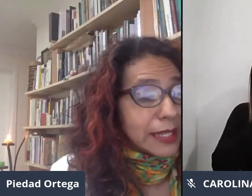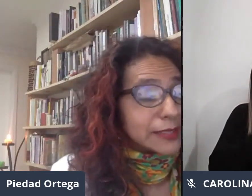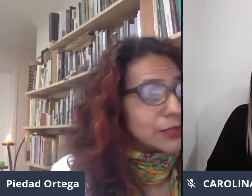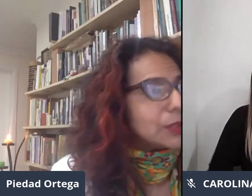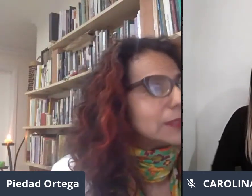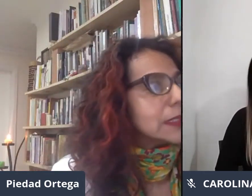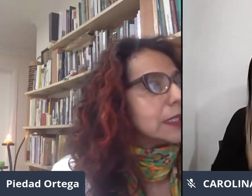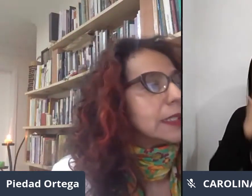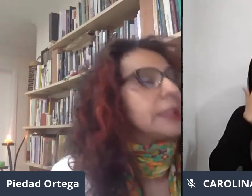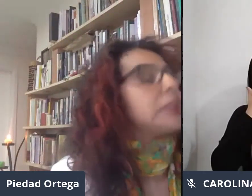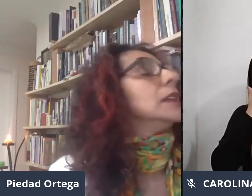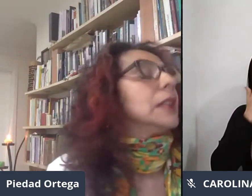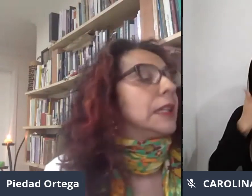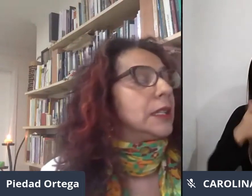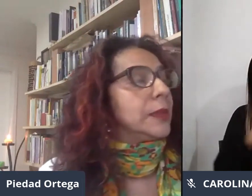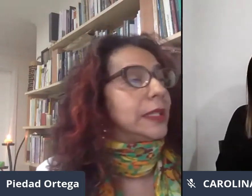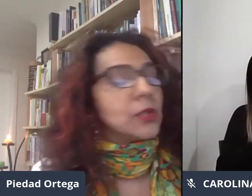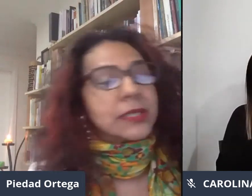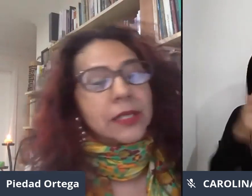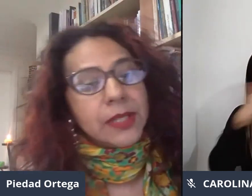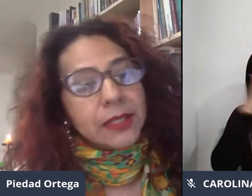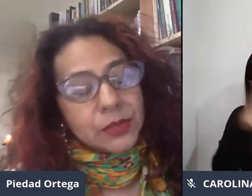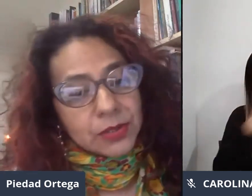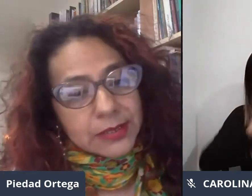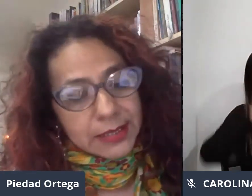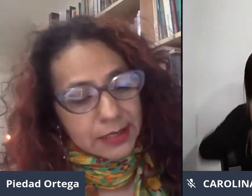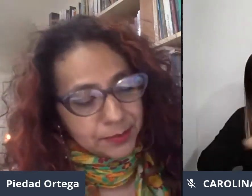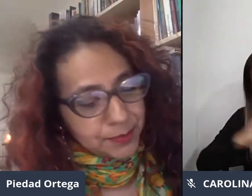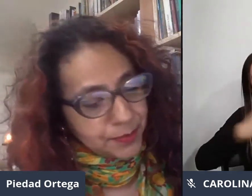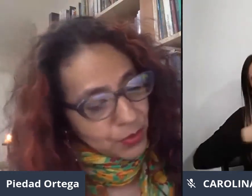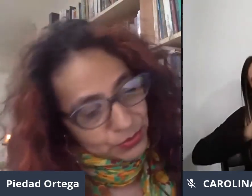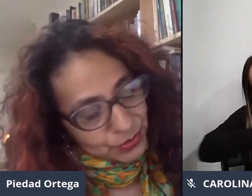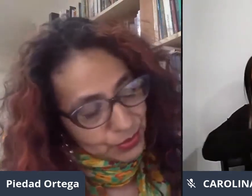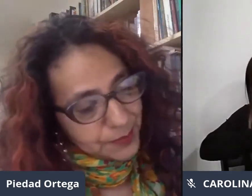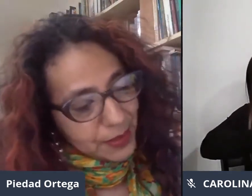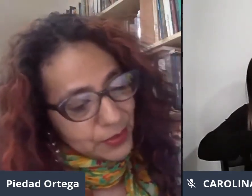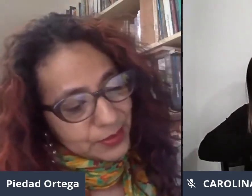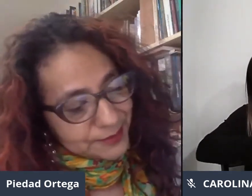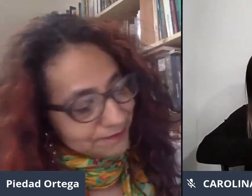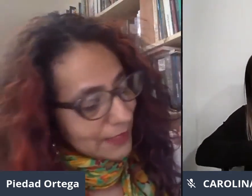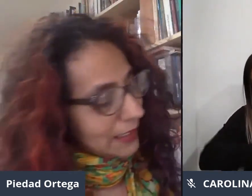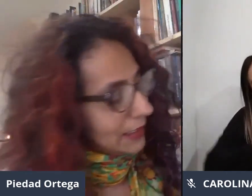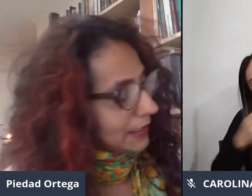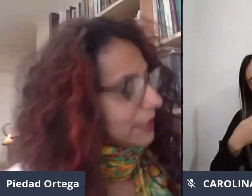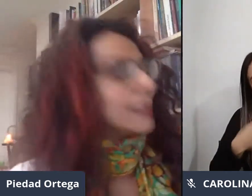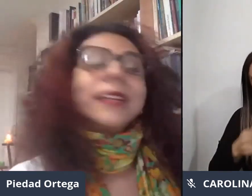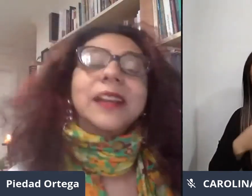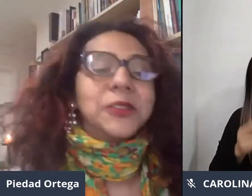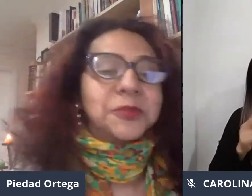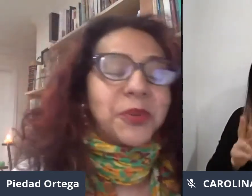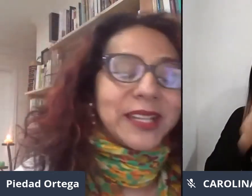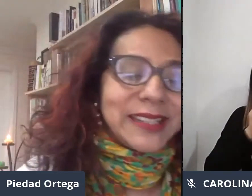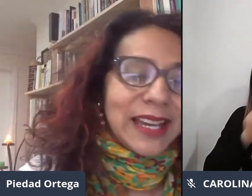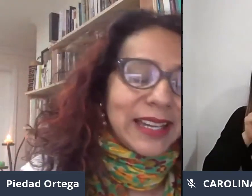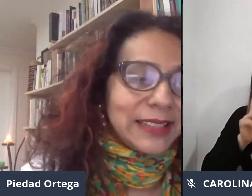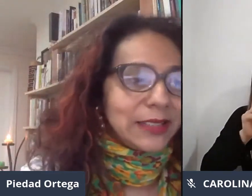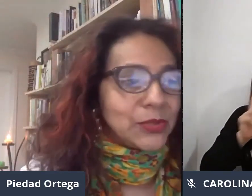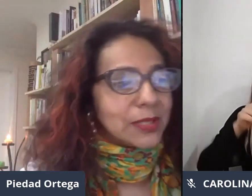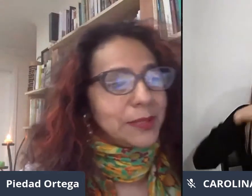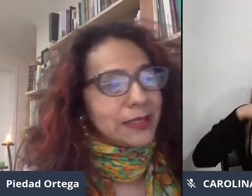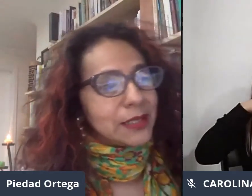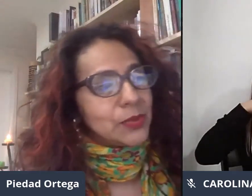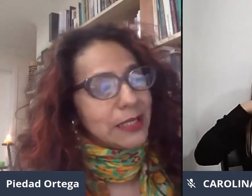un texto que he venido escribiendo, que pronto espero que tenga corporeidad,